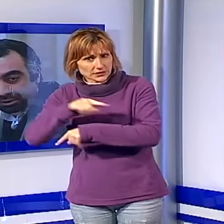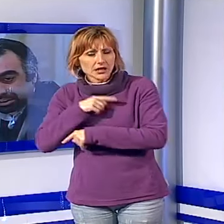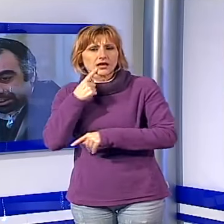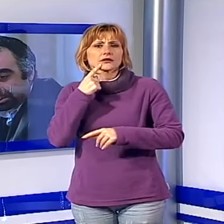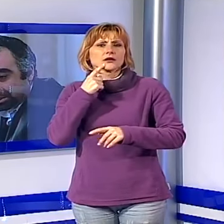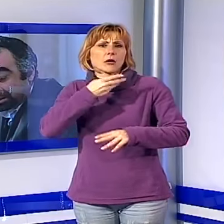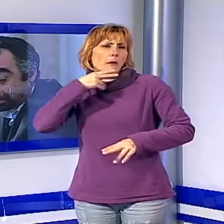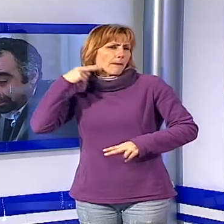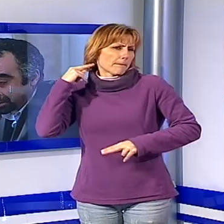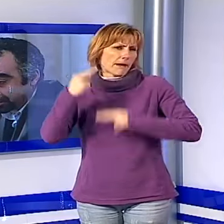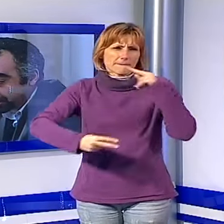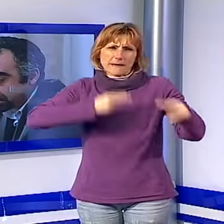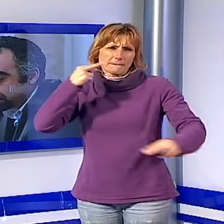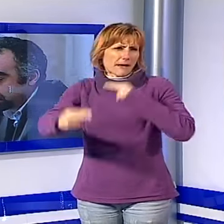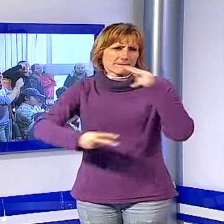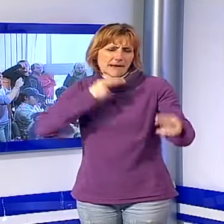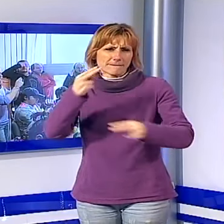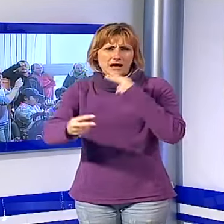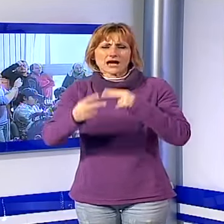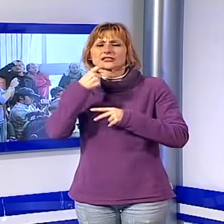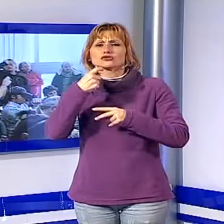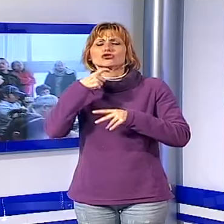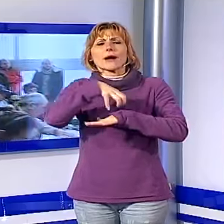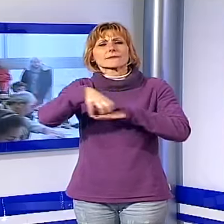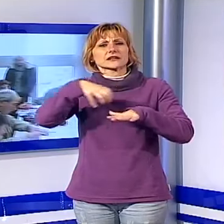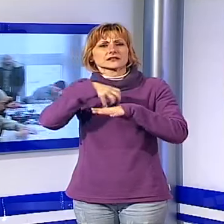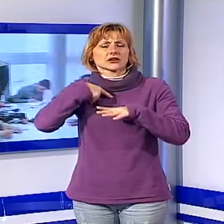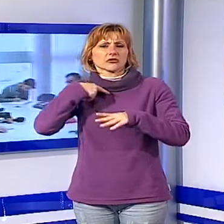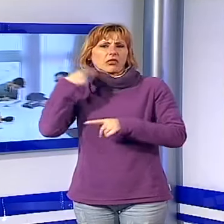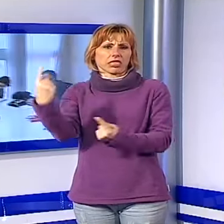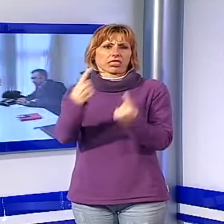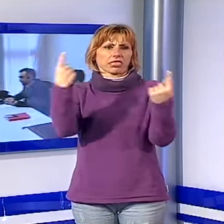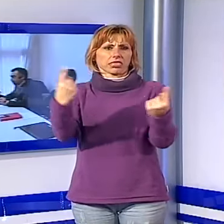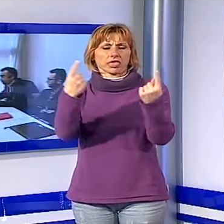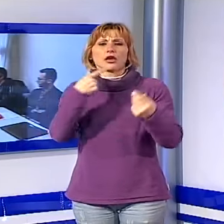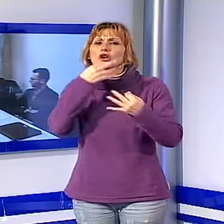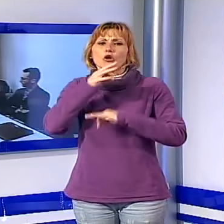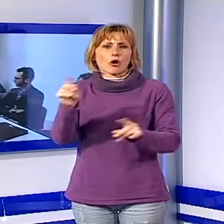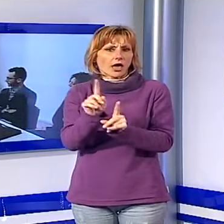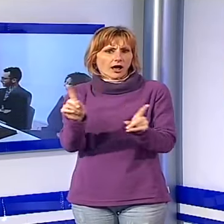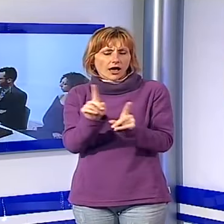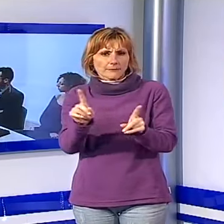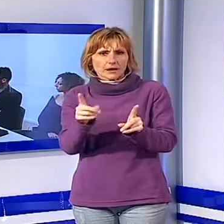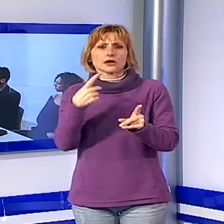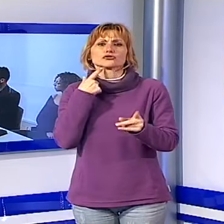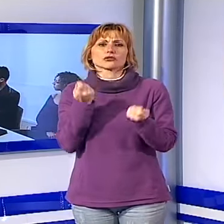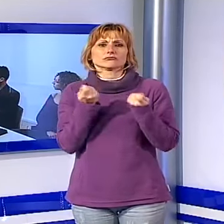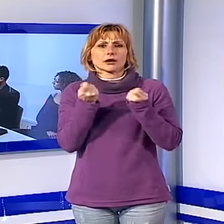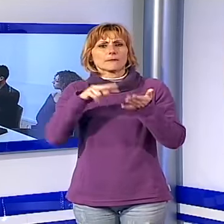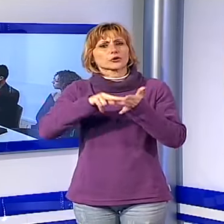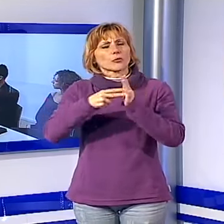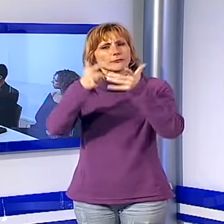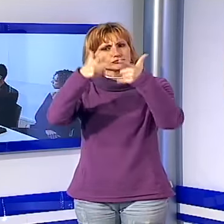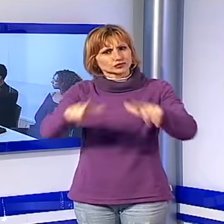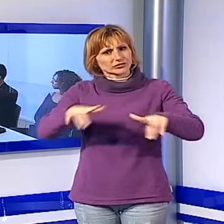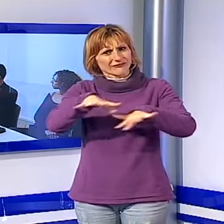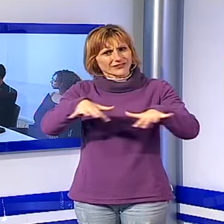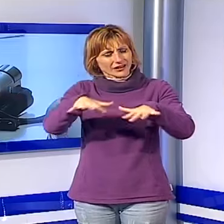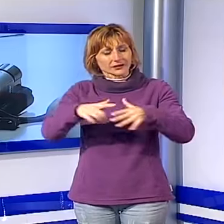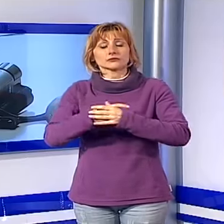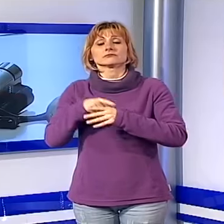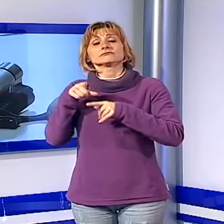'amministrazione allo sbando e incapace, hanno detto, di gestire i problemi della città. E hanno annunciato che appoggeranno la richiesta avanzata